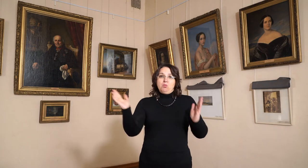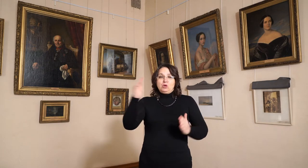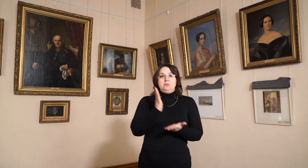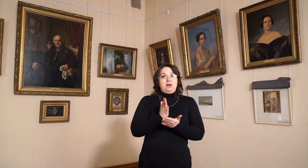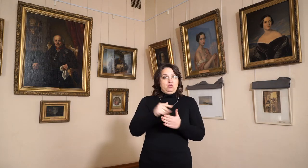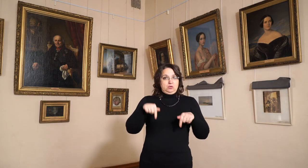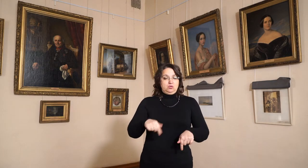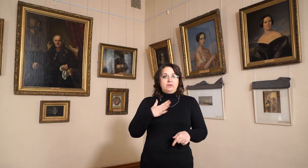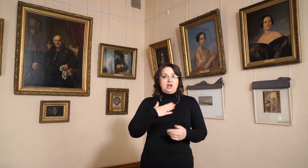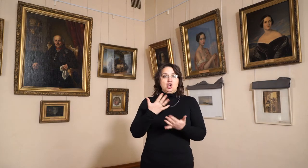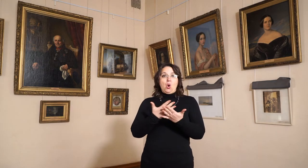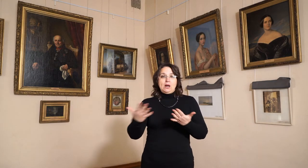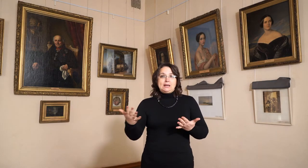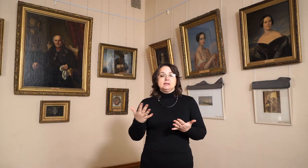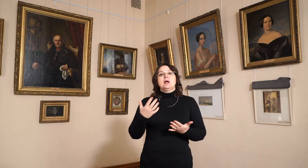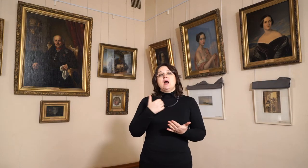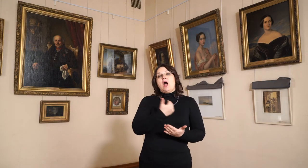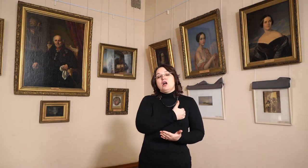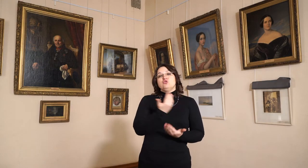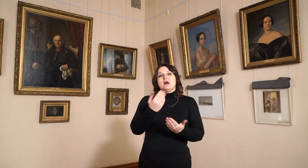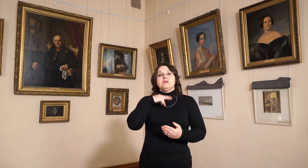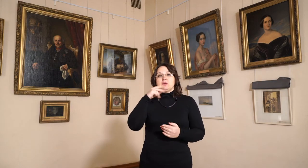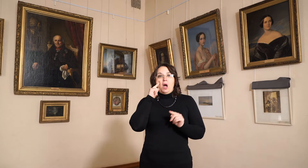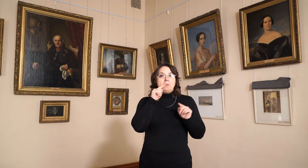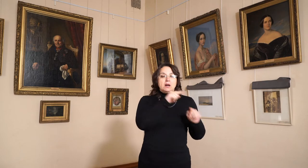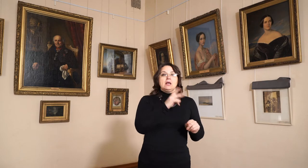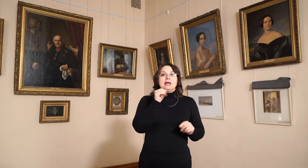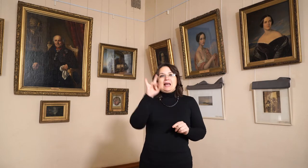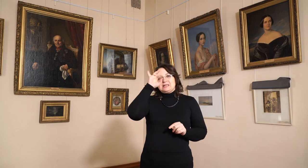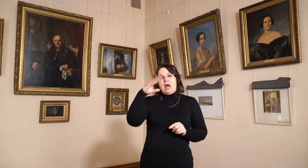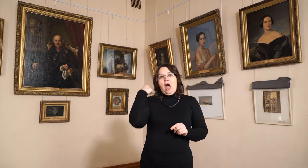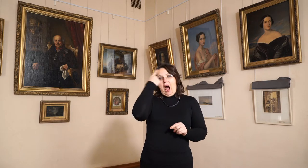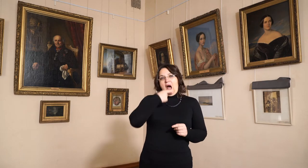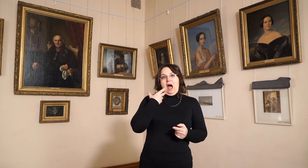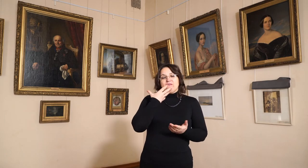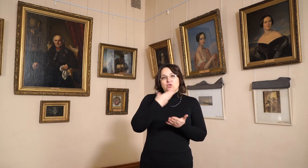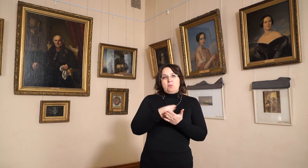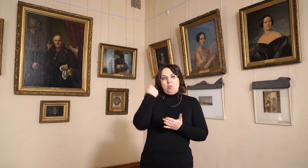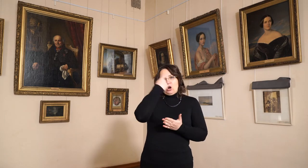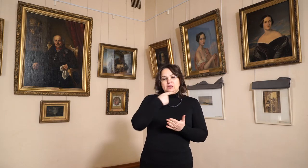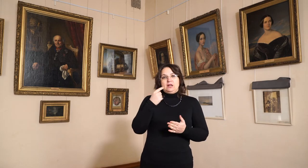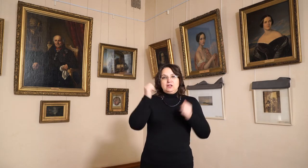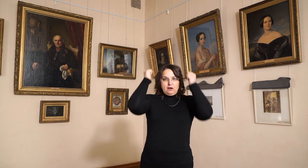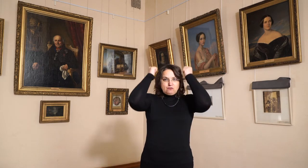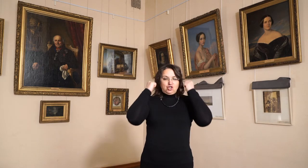наша коллекция. Я хочу ваше внимание обратить на знаменитый автопортрет Ушабти и Кожуси,